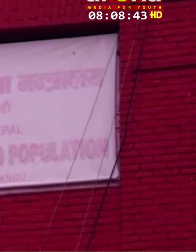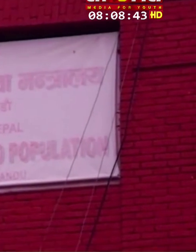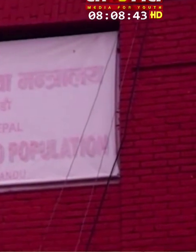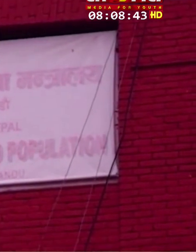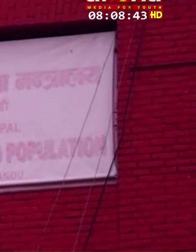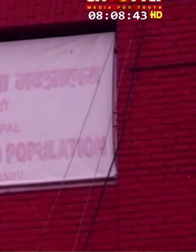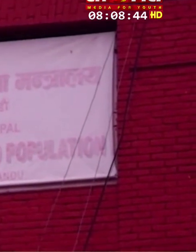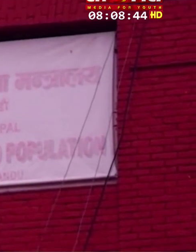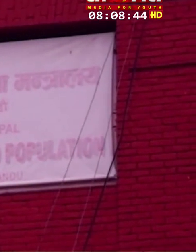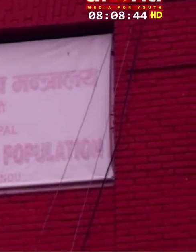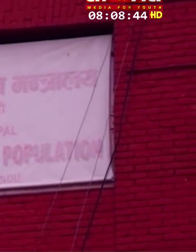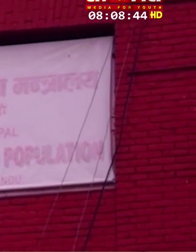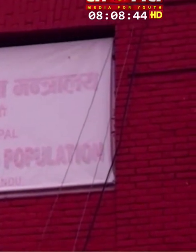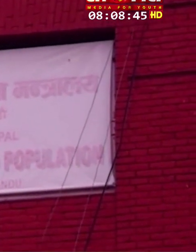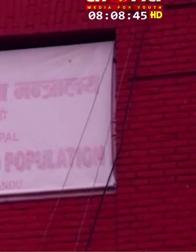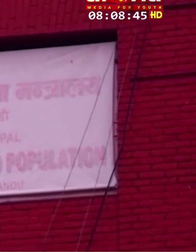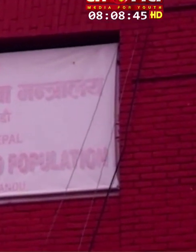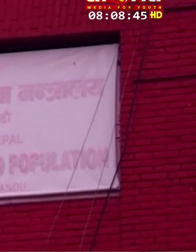उहाँले अहिलेसम्म पीसीआर विधिबाट